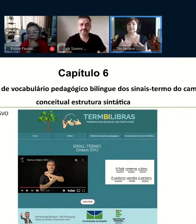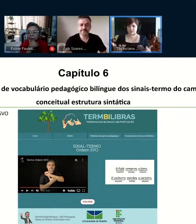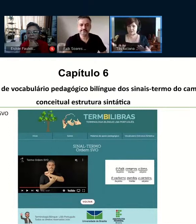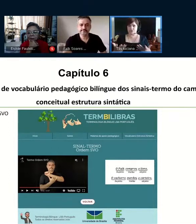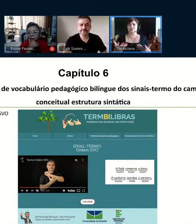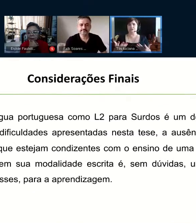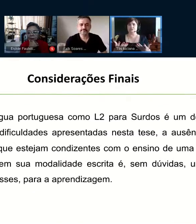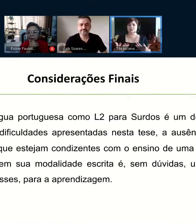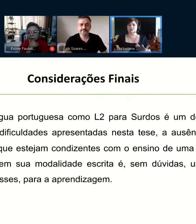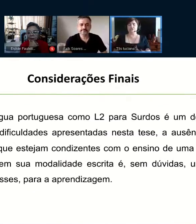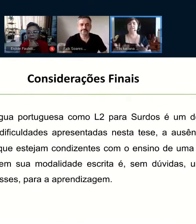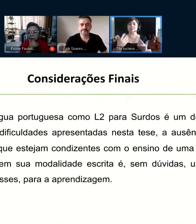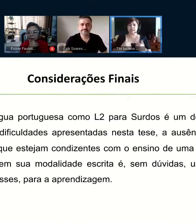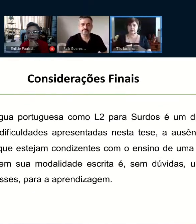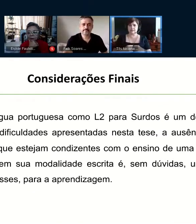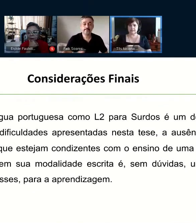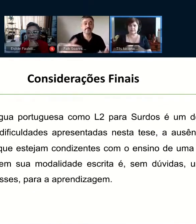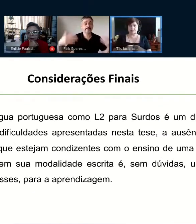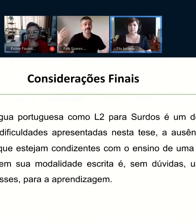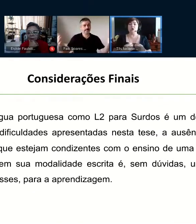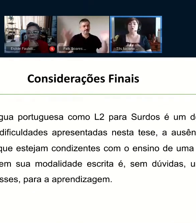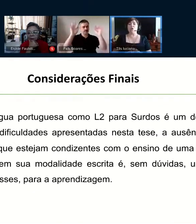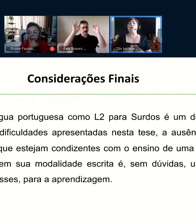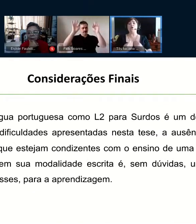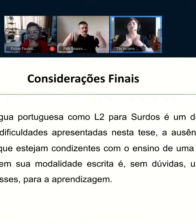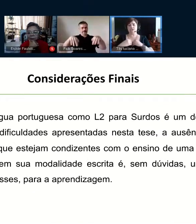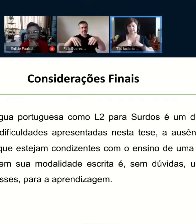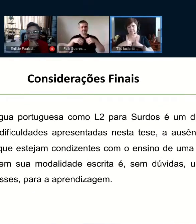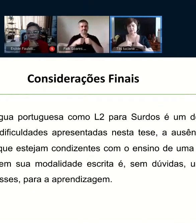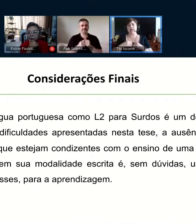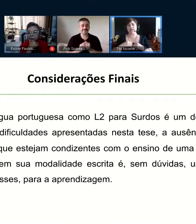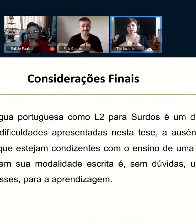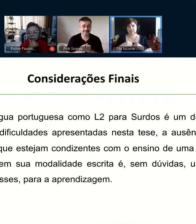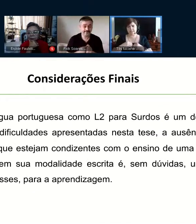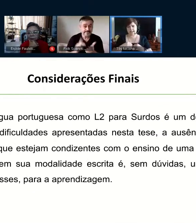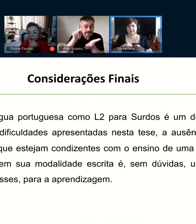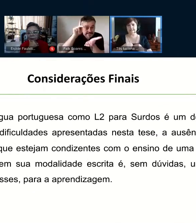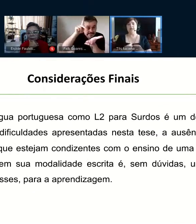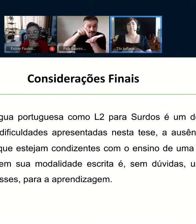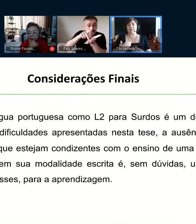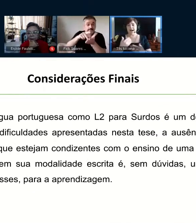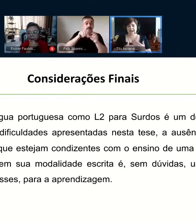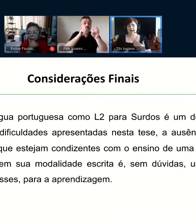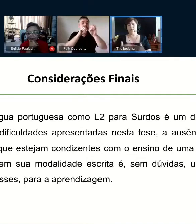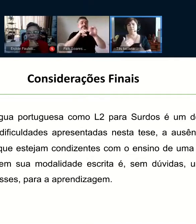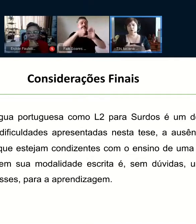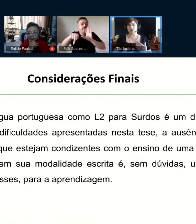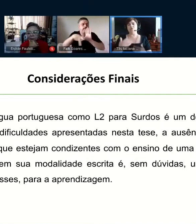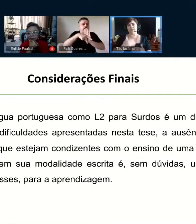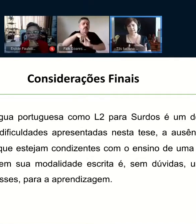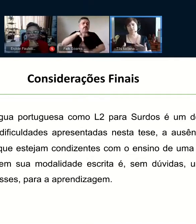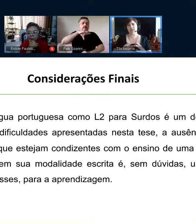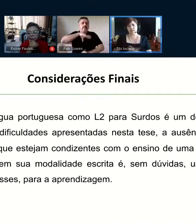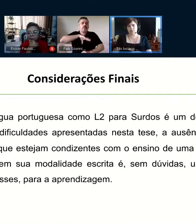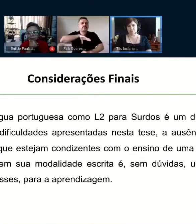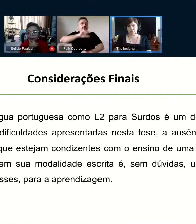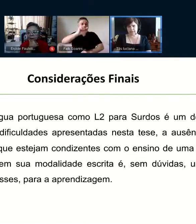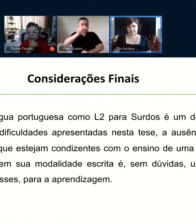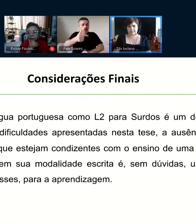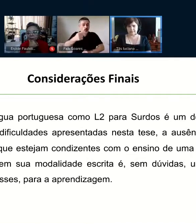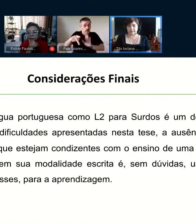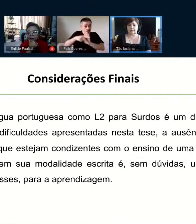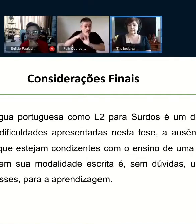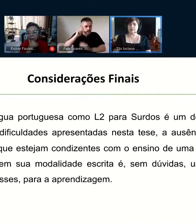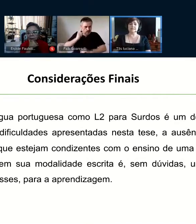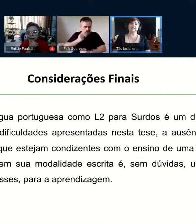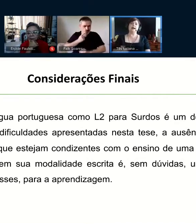partir desse tipo de metodologia, explicando dessa forma com a utilização da língua de sinais para apoio do ensino da língua